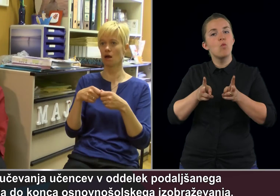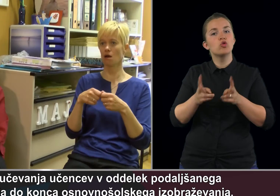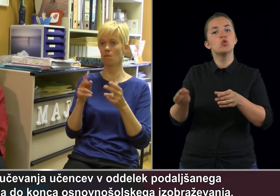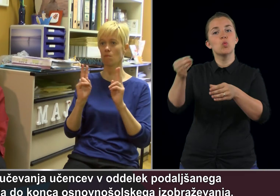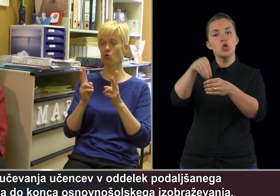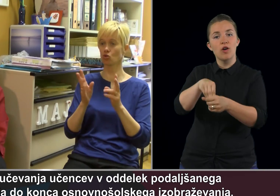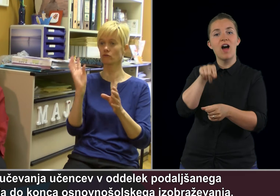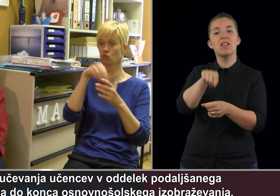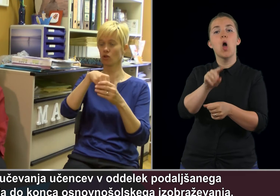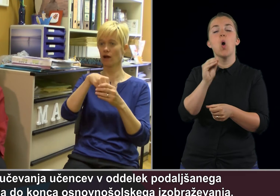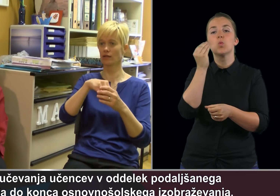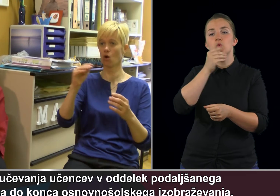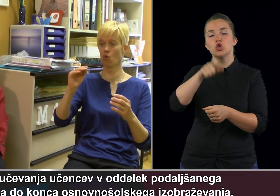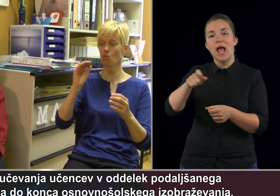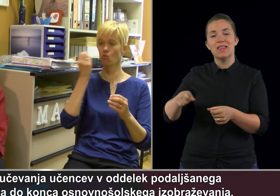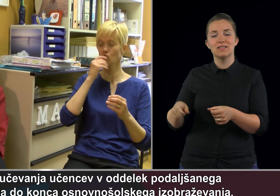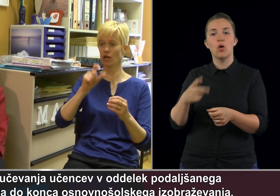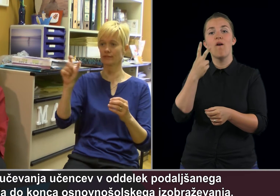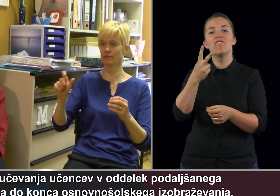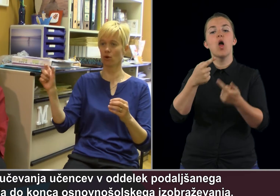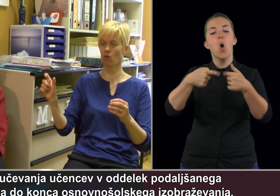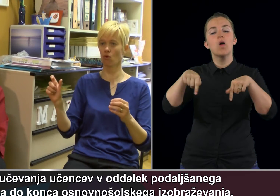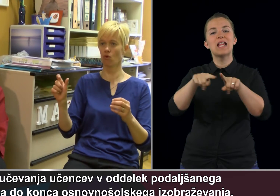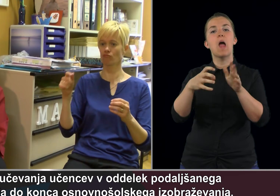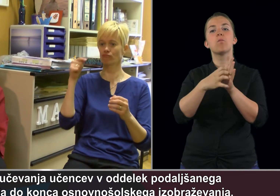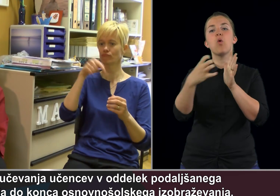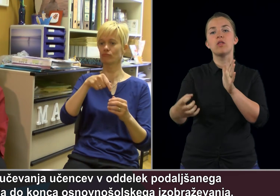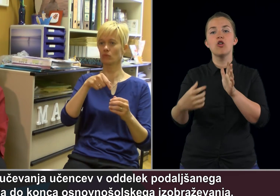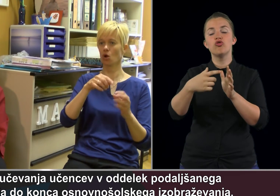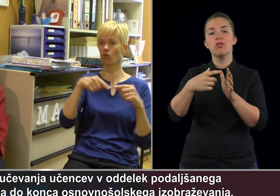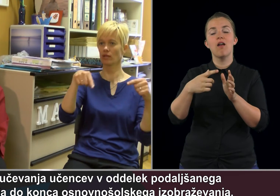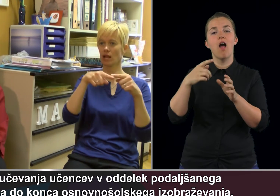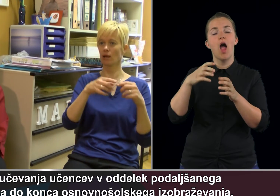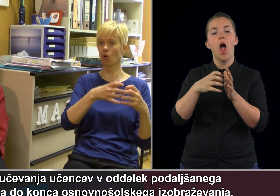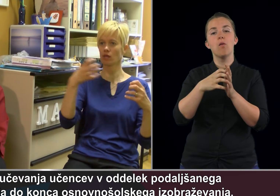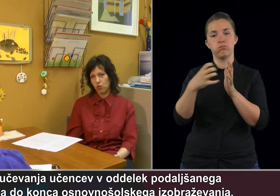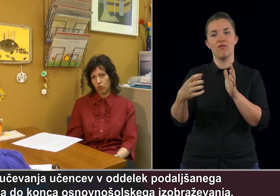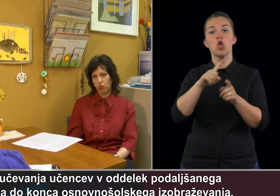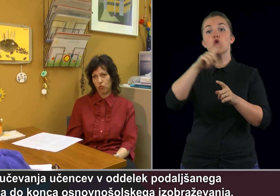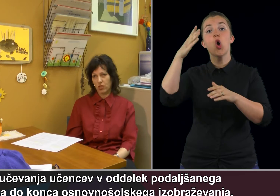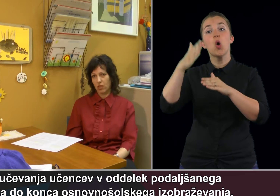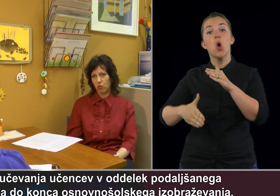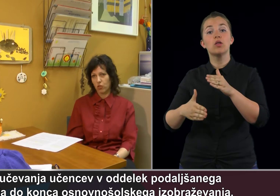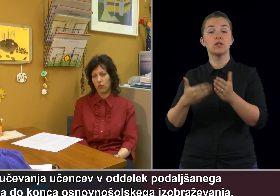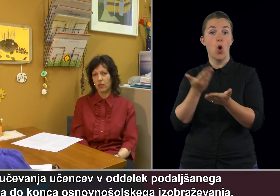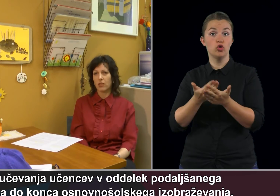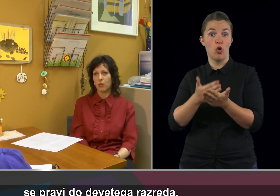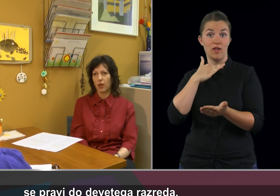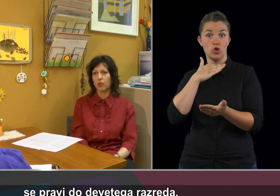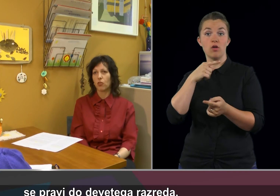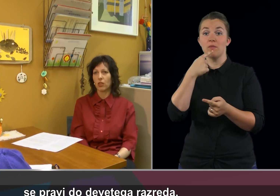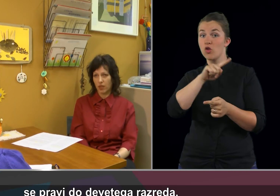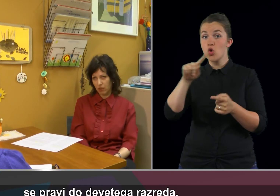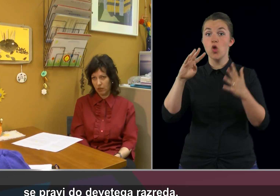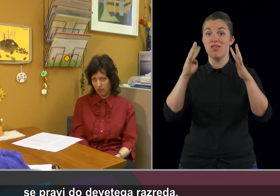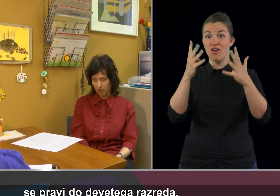možnost vključevanja učencev v oddelek podaljšanega bivanja do konca osnovnošolskega izobraževanja, se